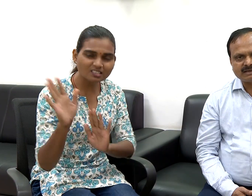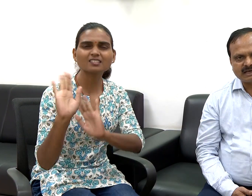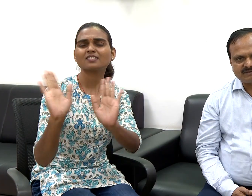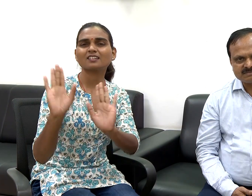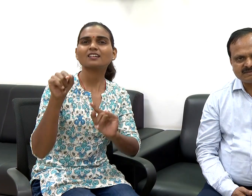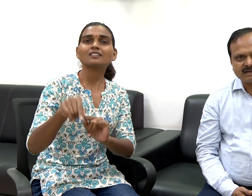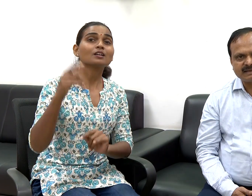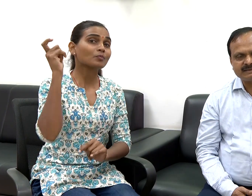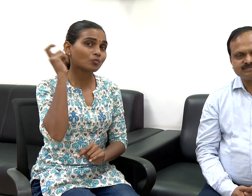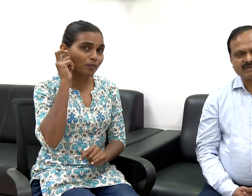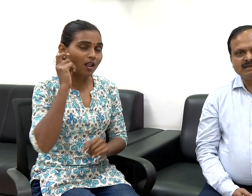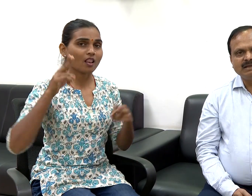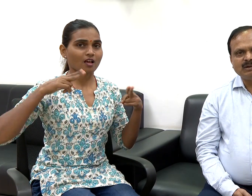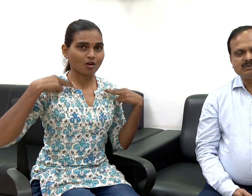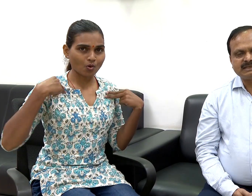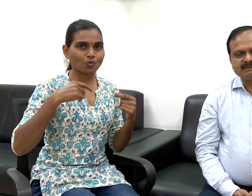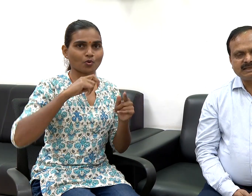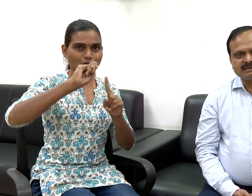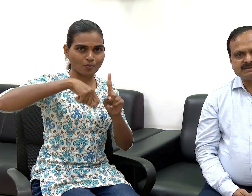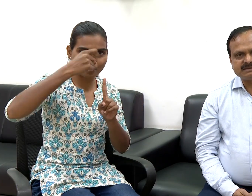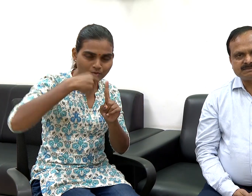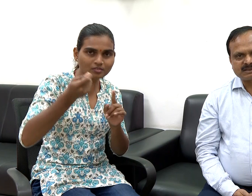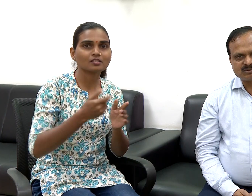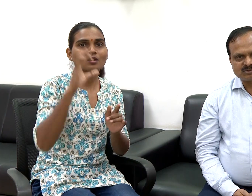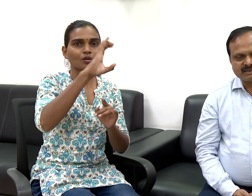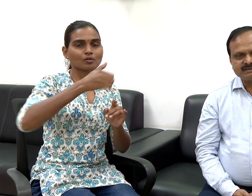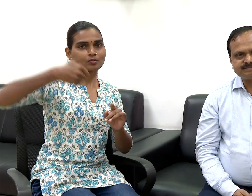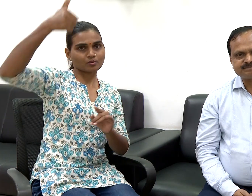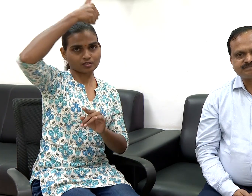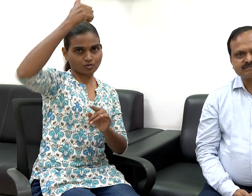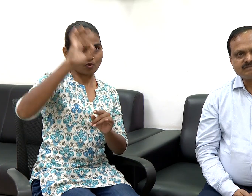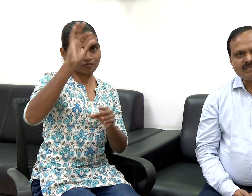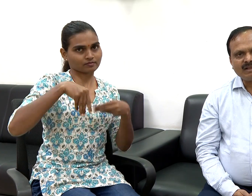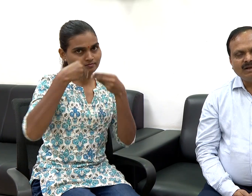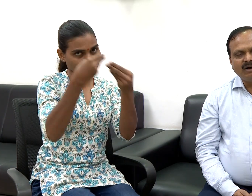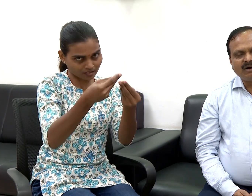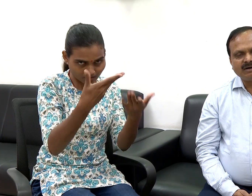कलेक्टर ऑफिस में वहाँ गए। उनकी हमने प्रश्नों को सुना और